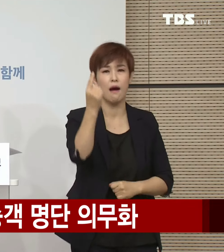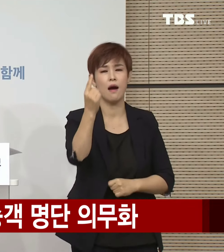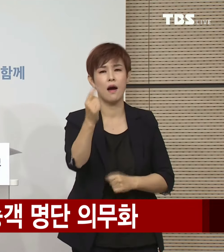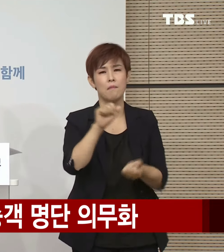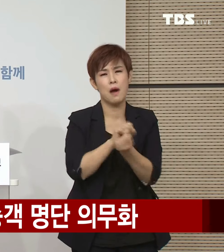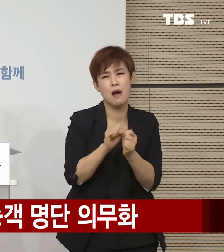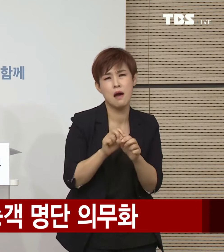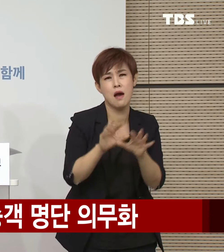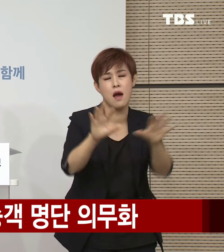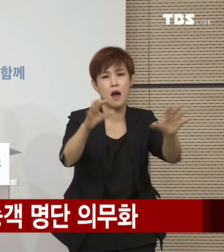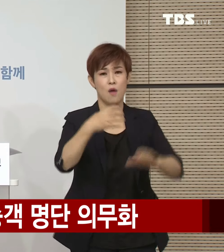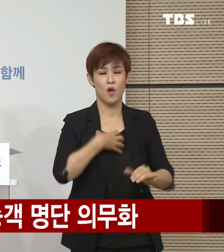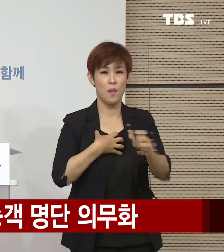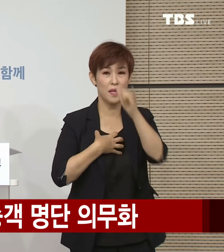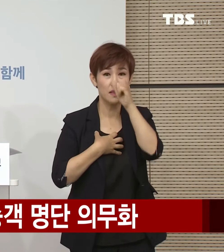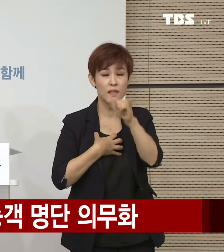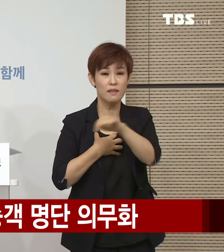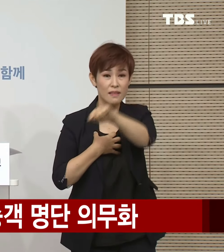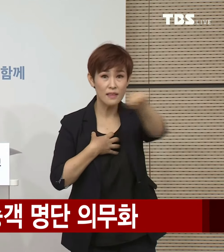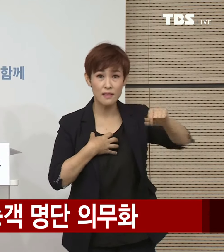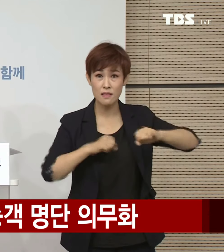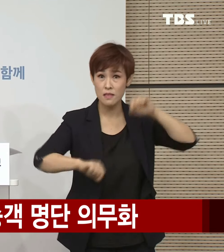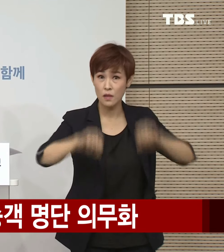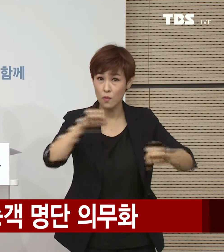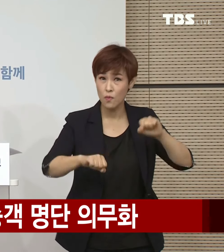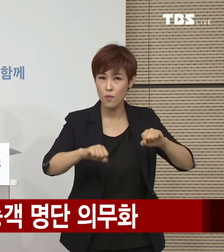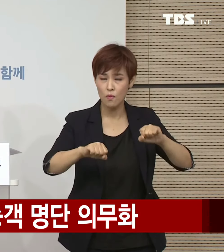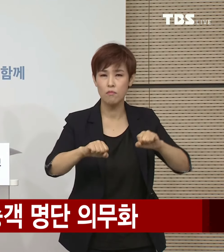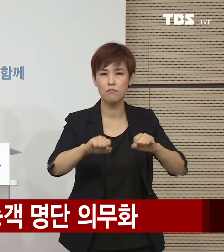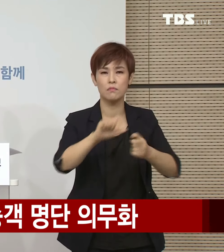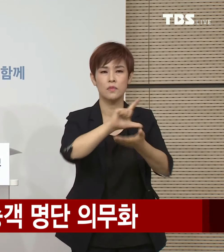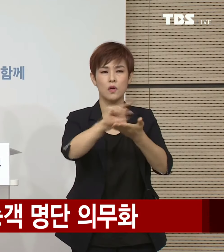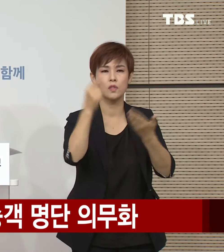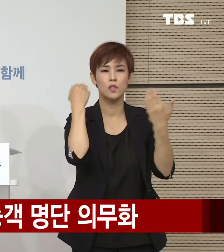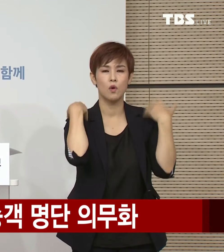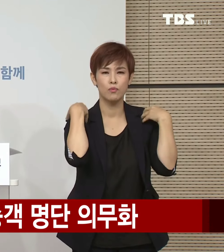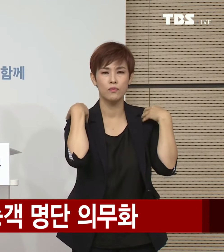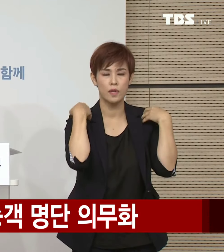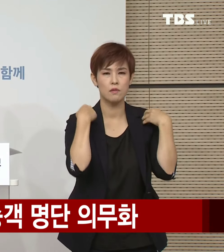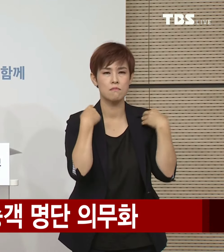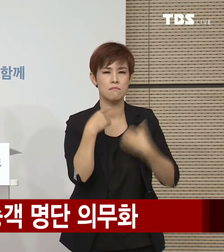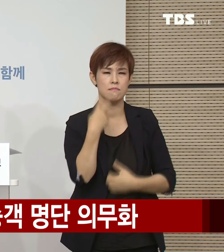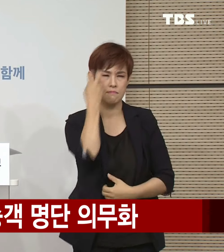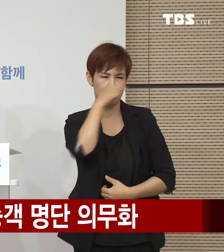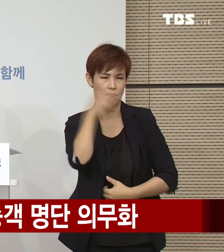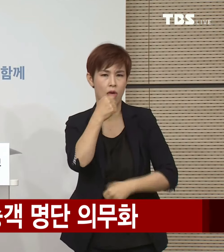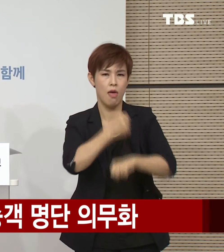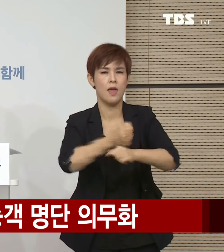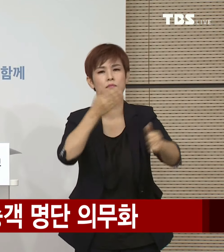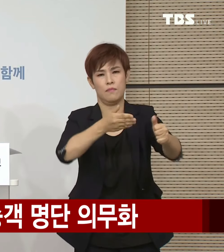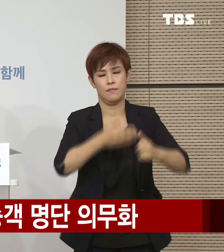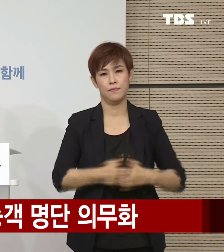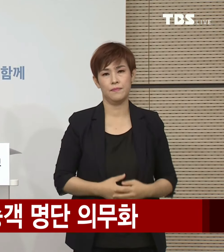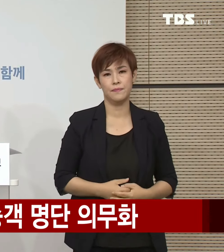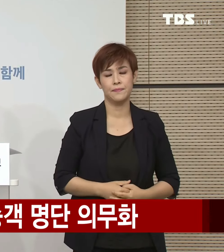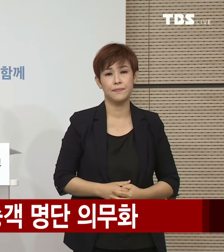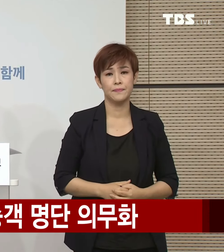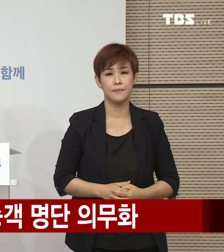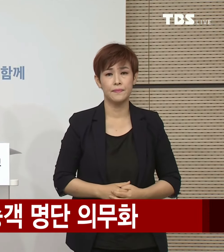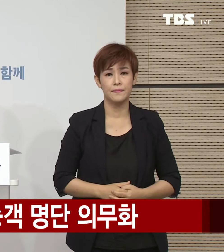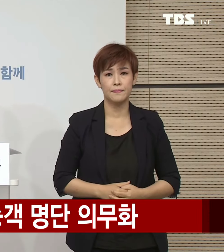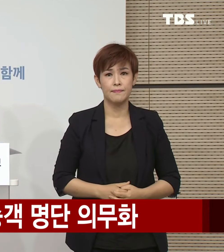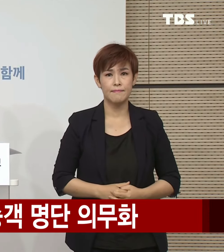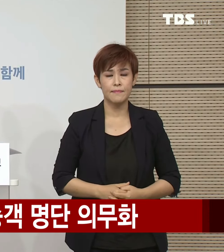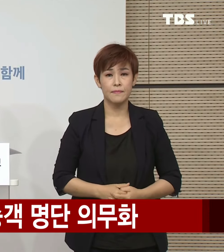큰 위법 행위에 대해서는 지자체에서 단속을 강화하도록 요청할 계획입니다. 이와